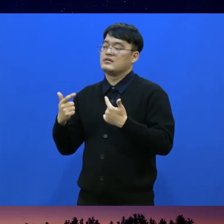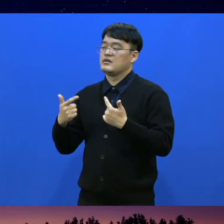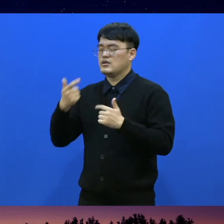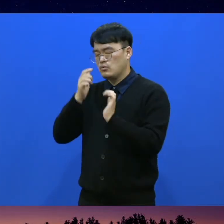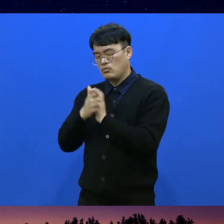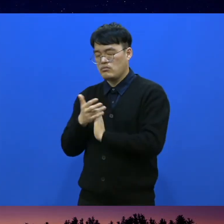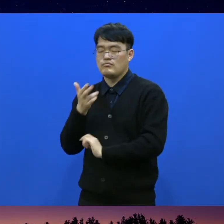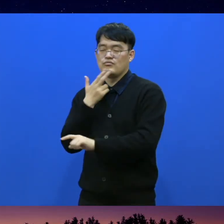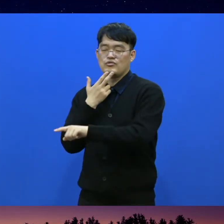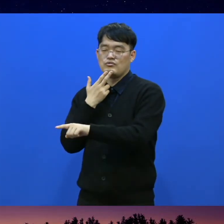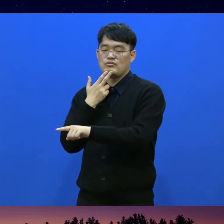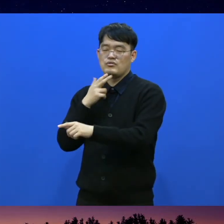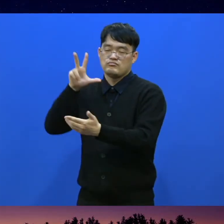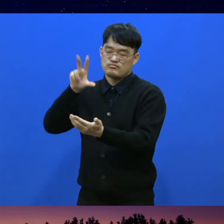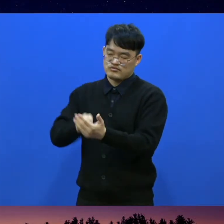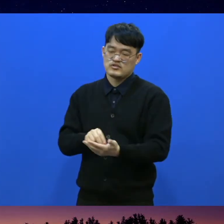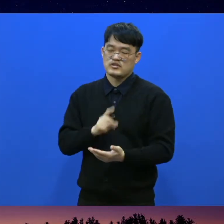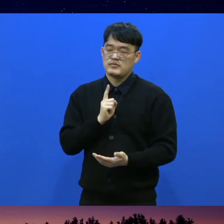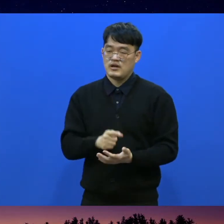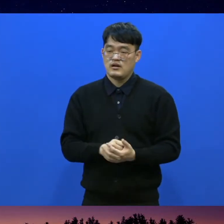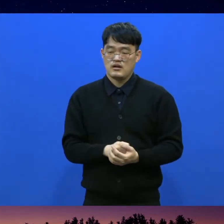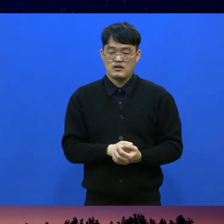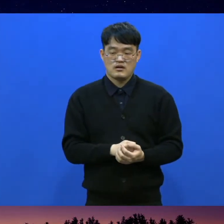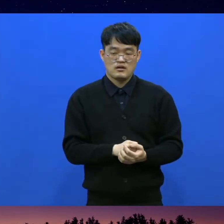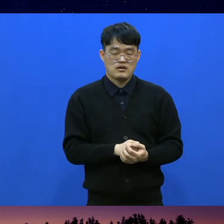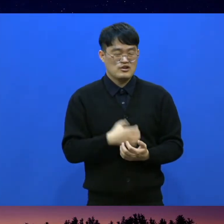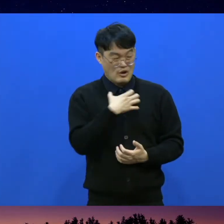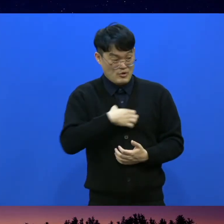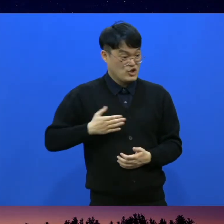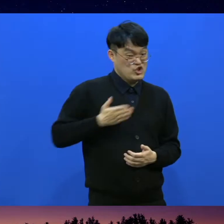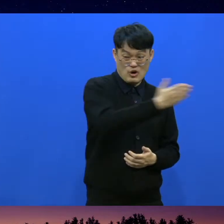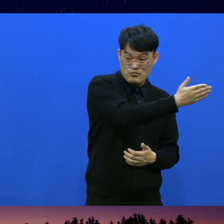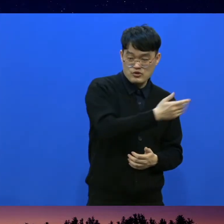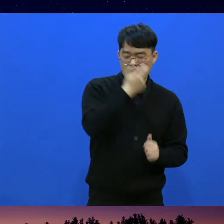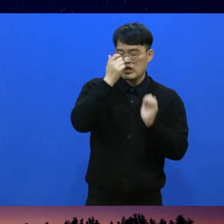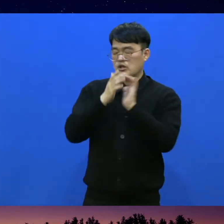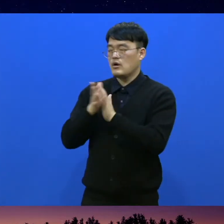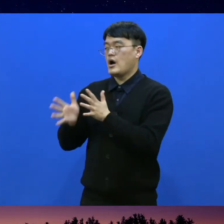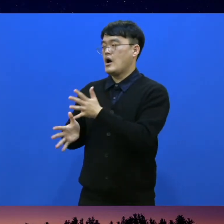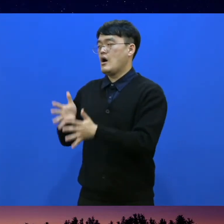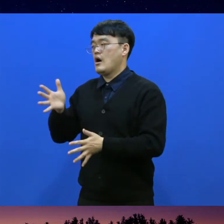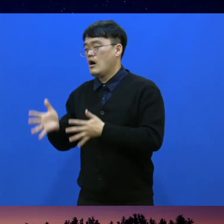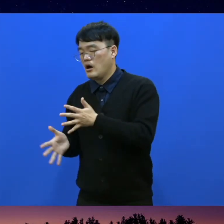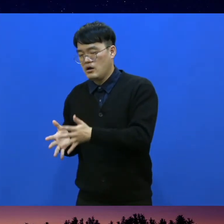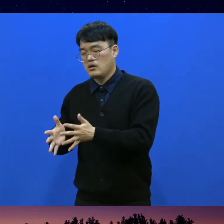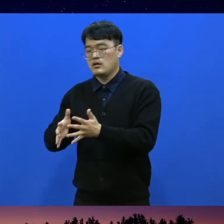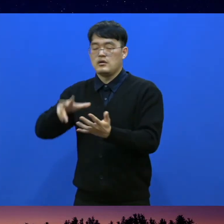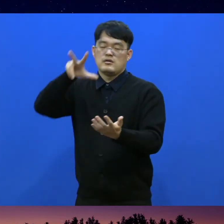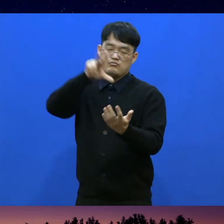기도는 전문적으로 하죠. 기도는 너무 설렁설렁 해버리는 거예요. 건너뛰어버리는 거예요.